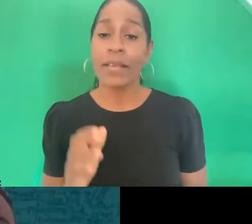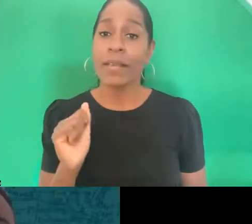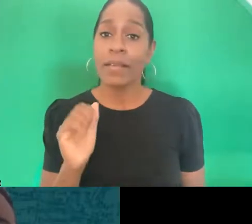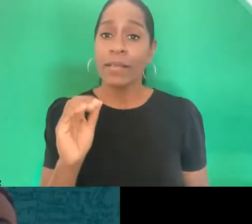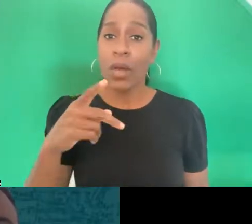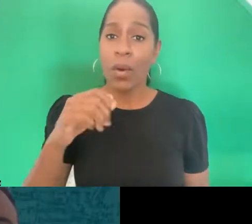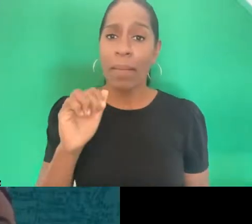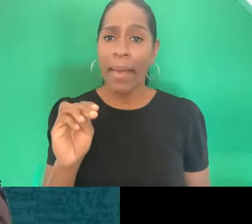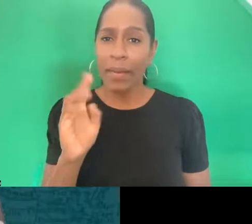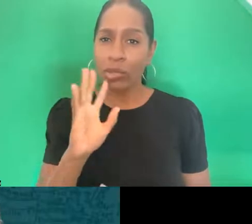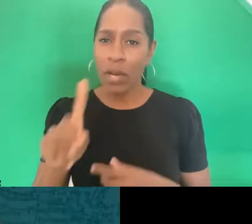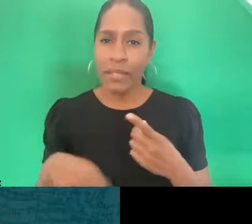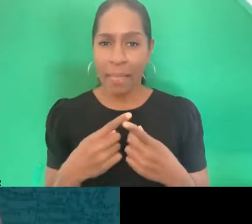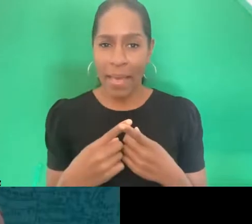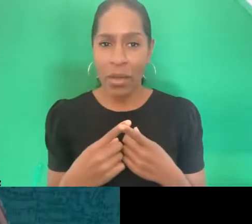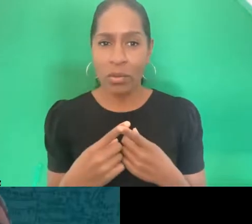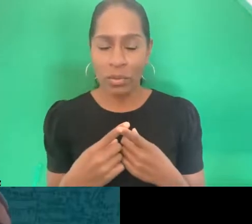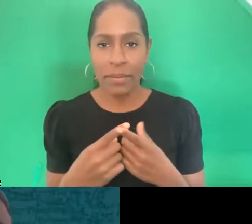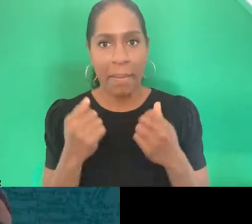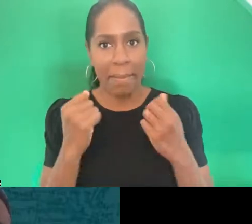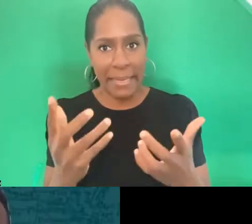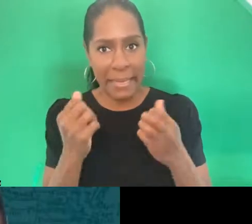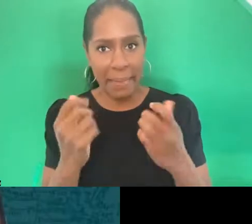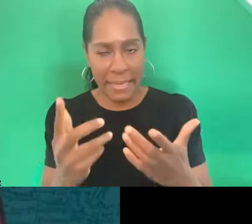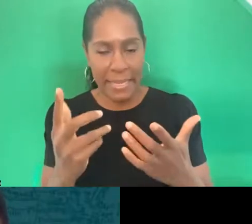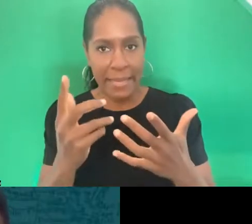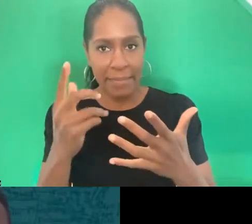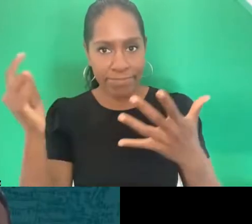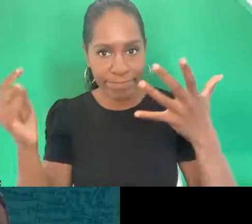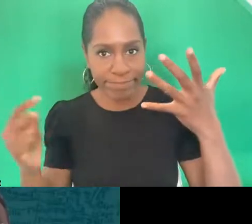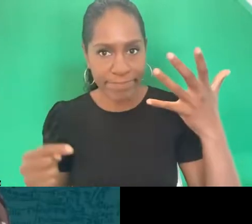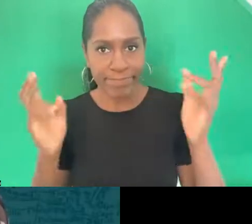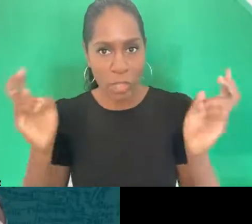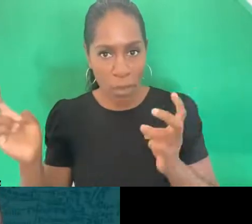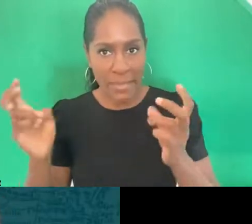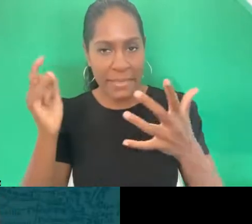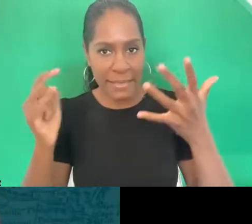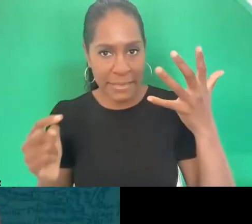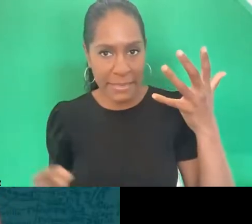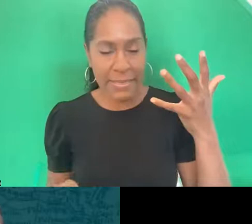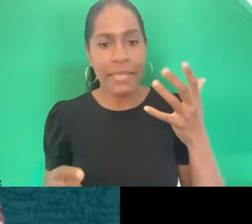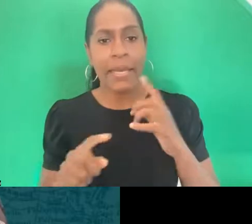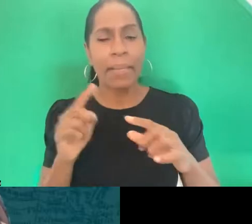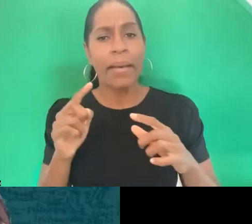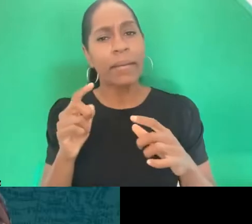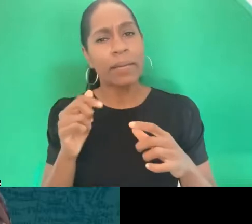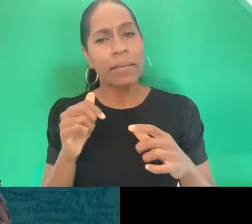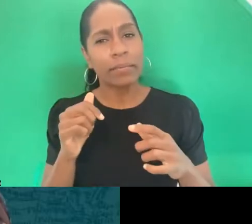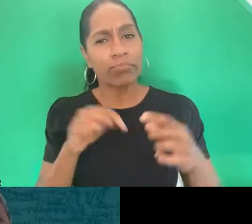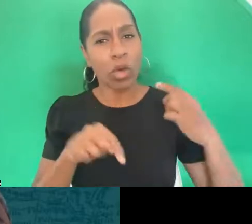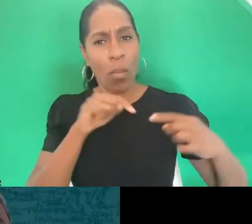entonces fama habló de muchas cosas en su presentación pero quería tomarme